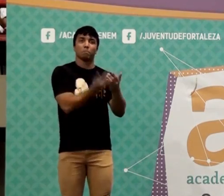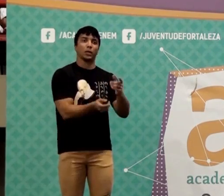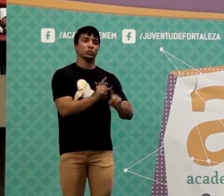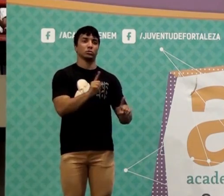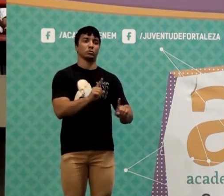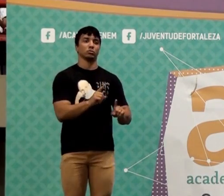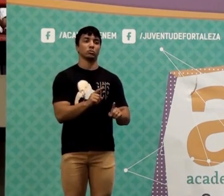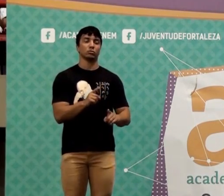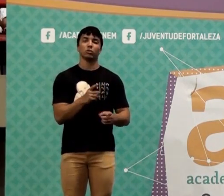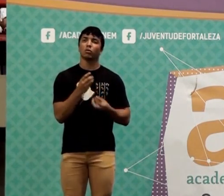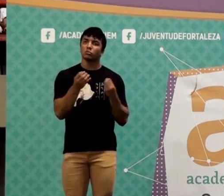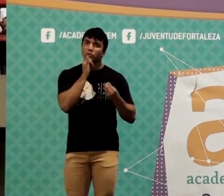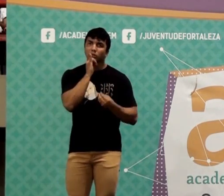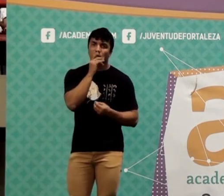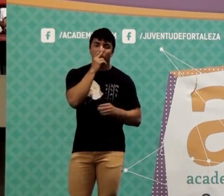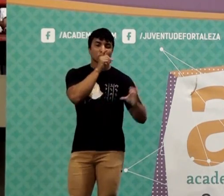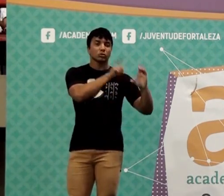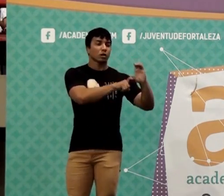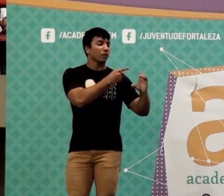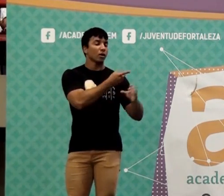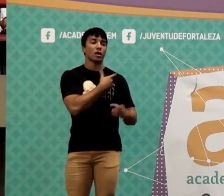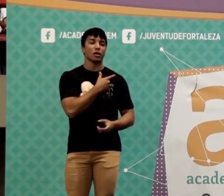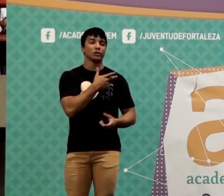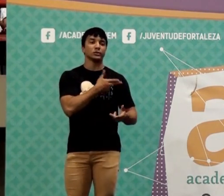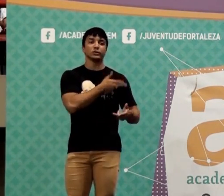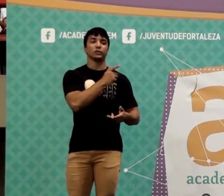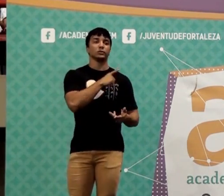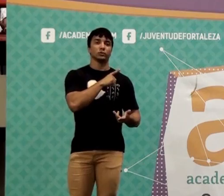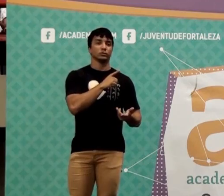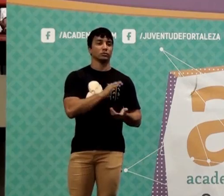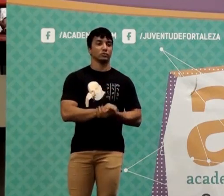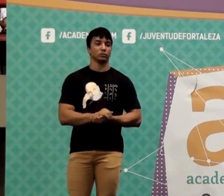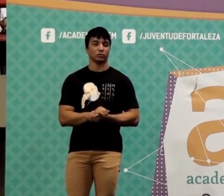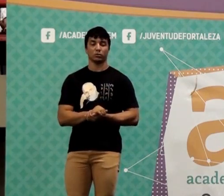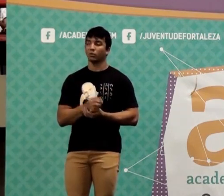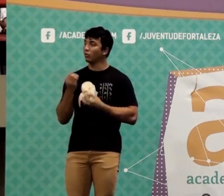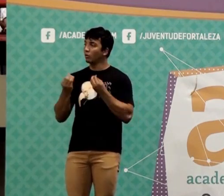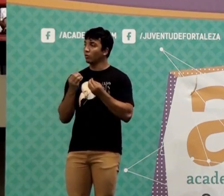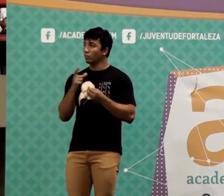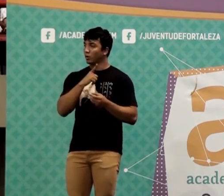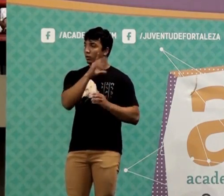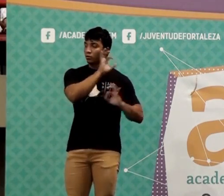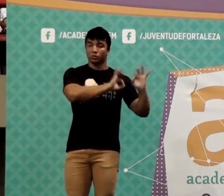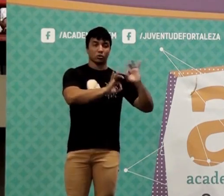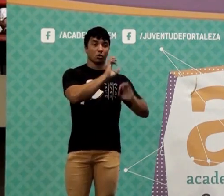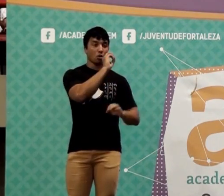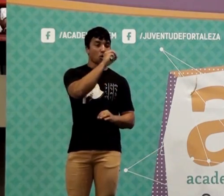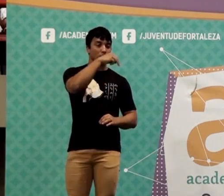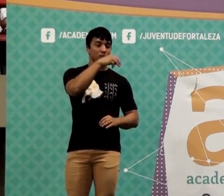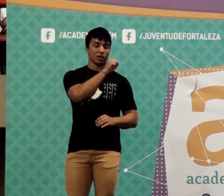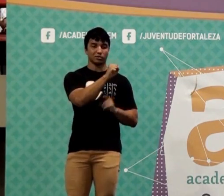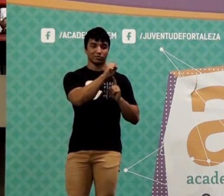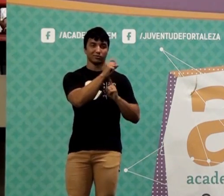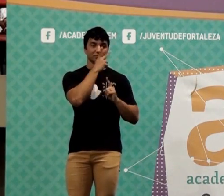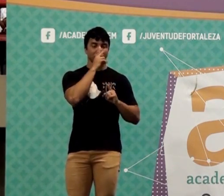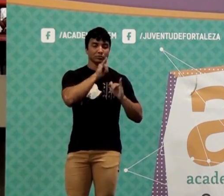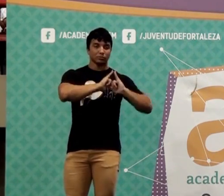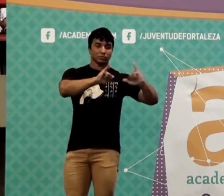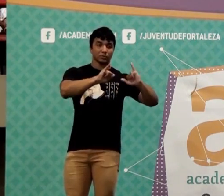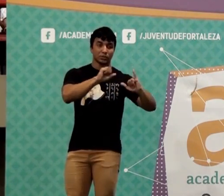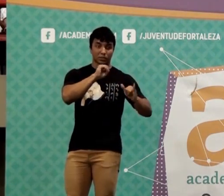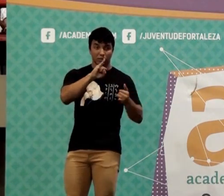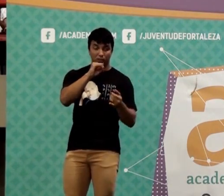eles emprestavam dinheiro e cobravam juros. Muita gente importante devia dinheiro aos templários.